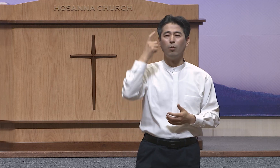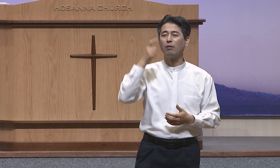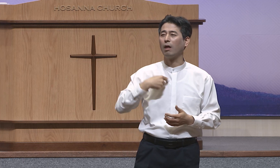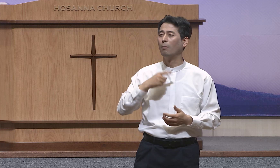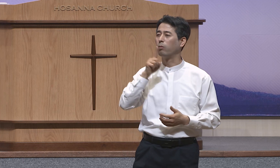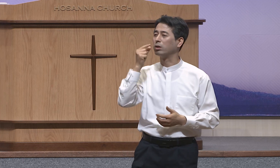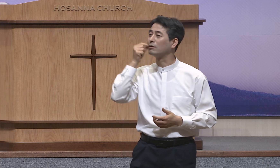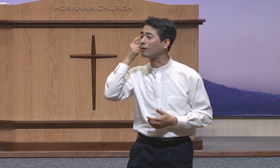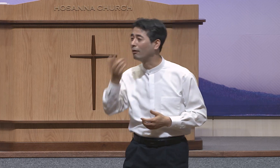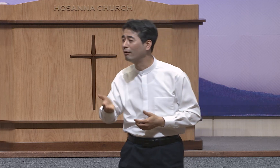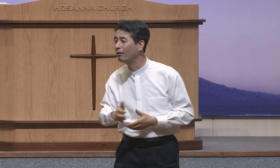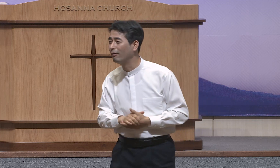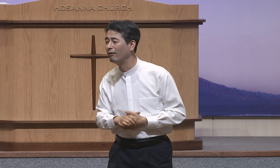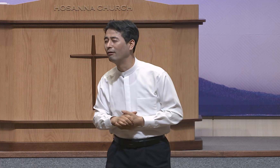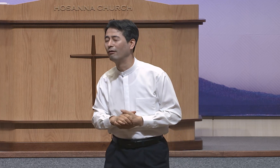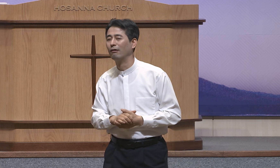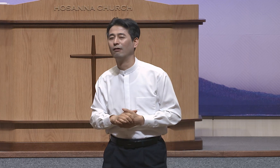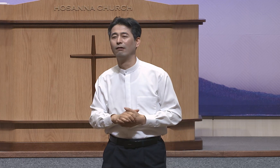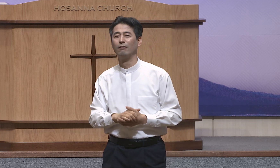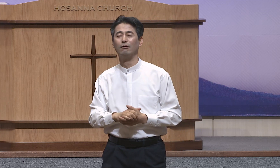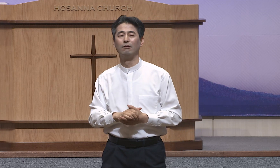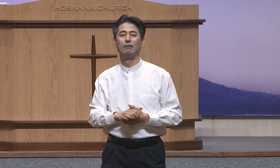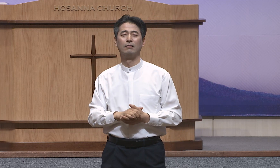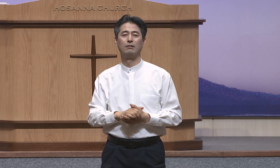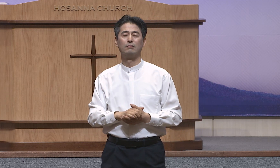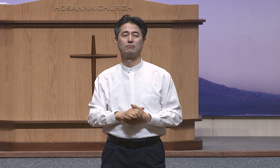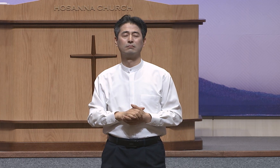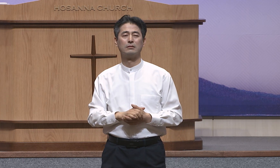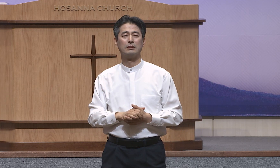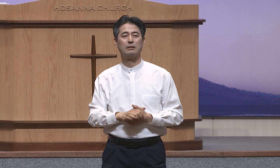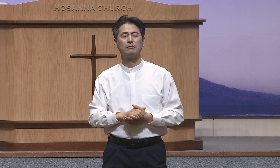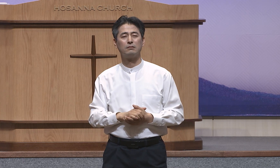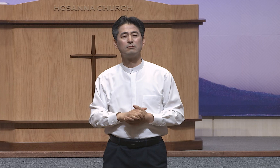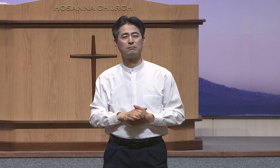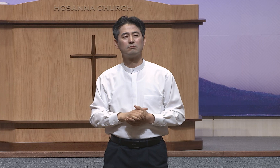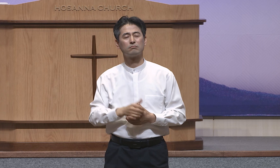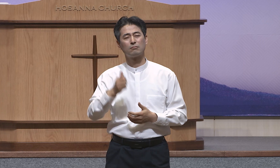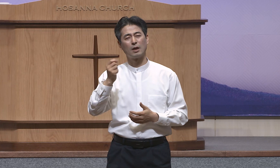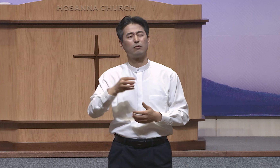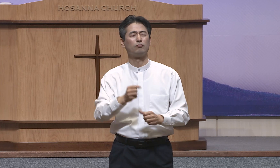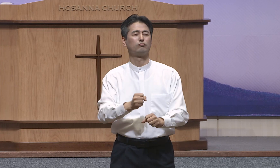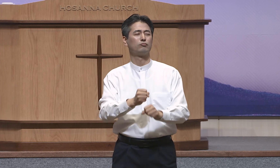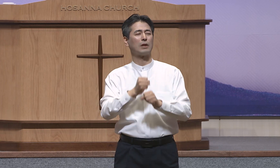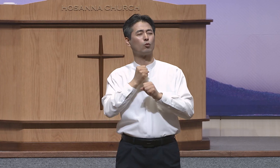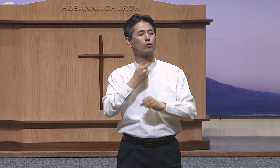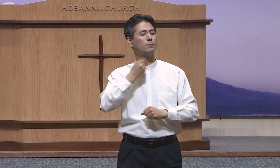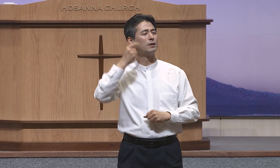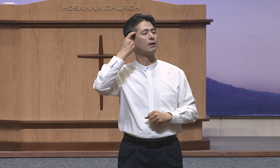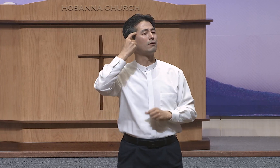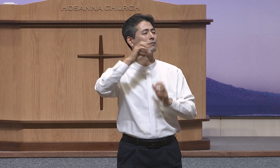됐고, 왜 나는 쟤네들처럼 말을 못하지? 라는 것을 그 어린 시절에